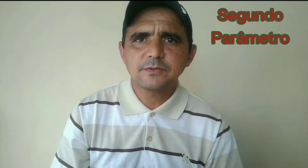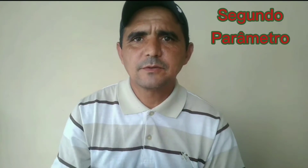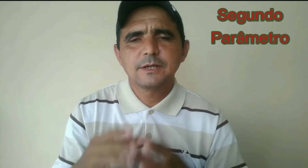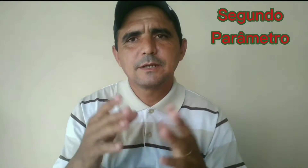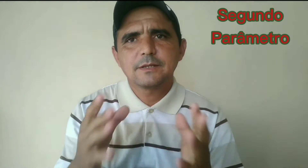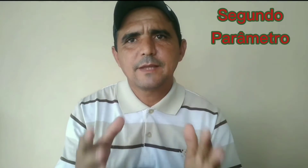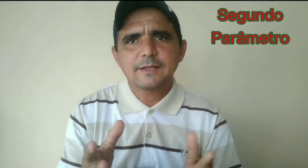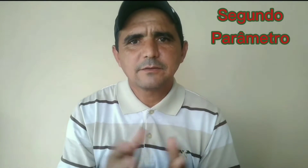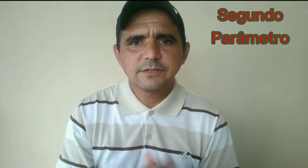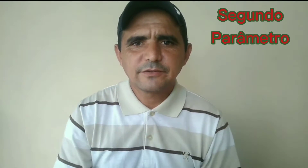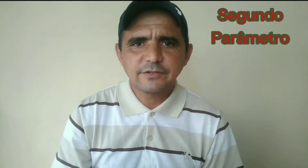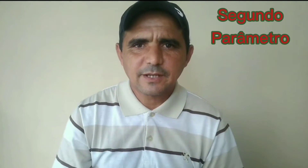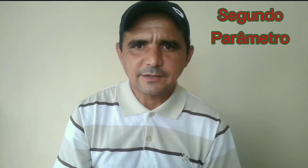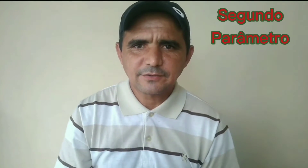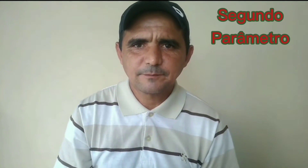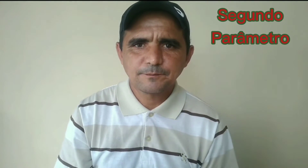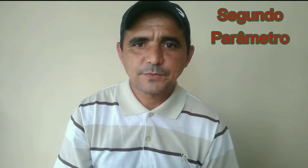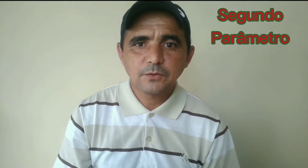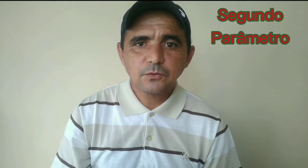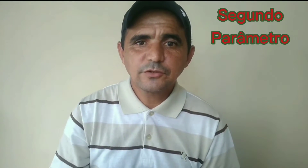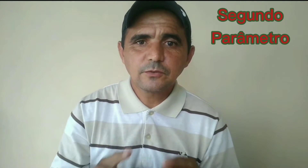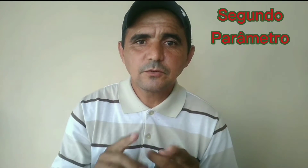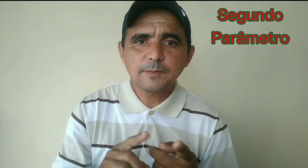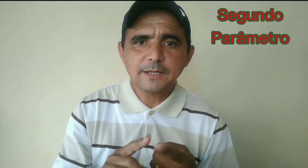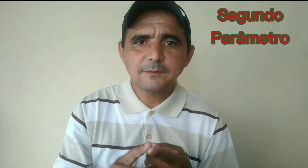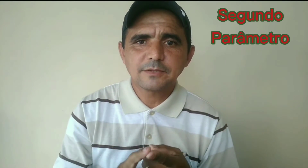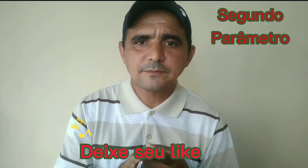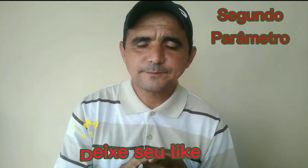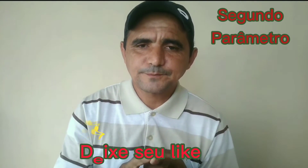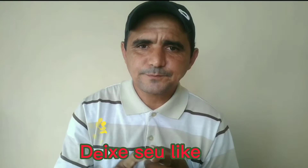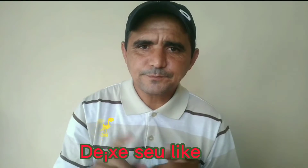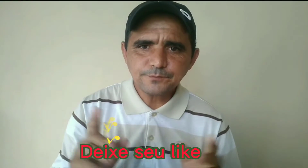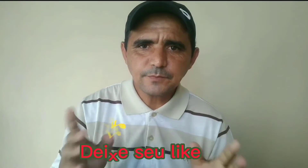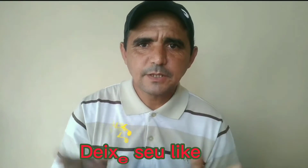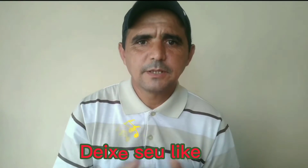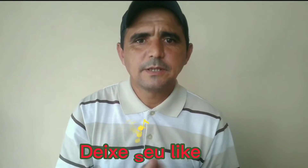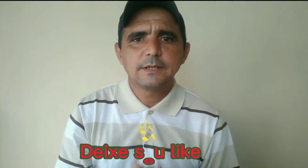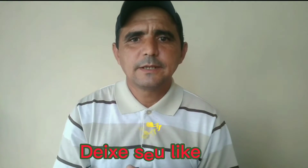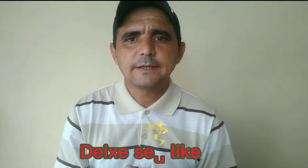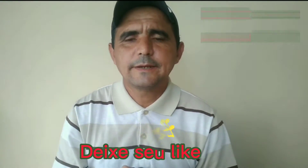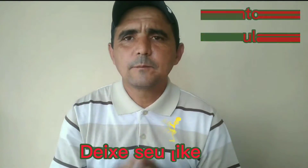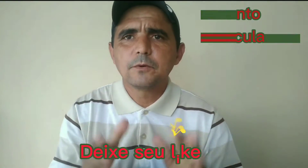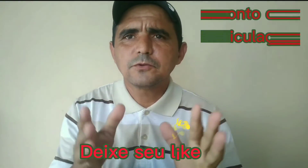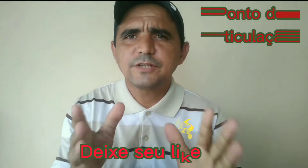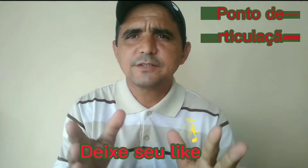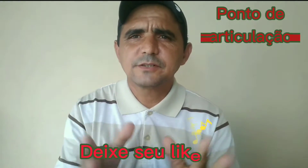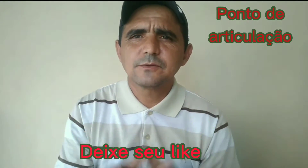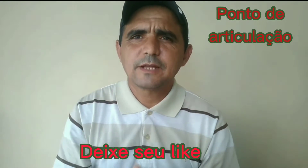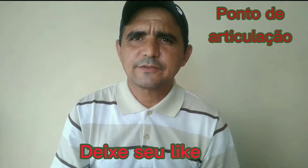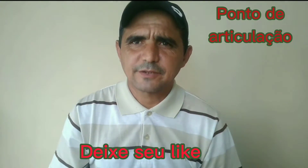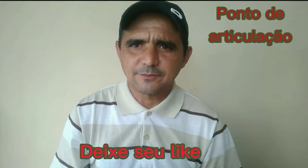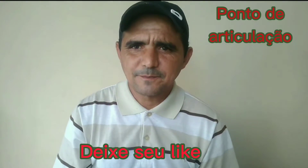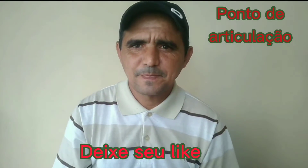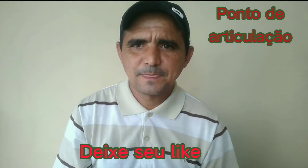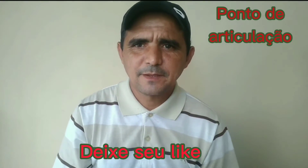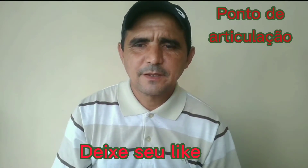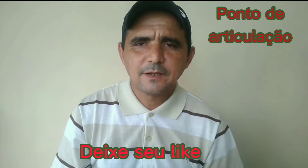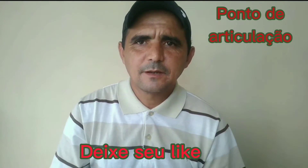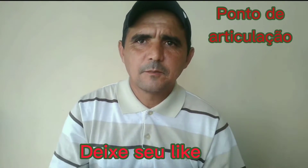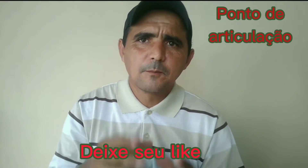parâmetro da língua de sinais. O segundo parâmetro é o ponto de articulação. O